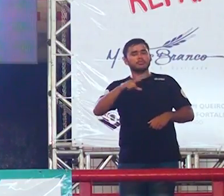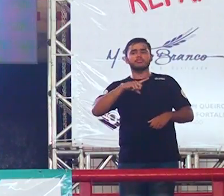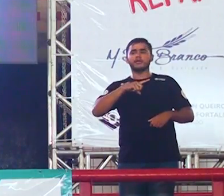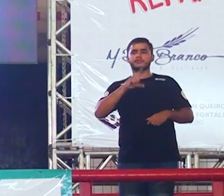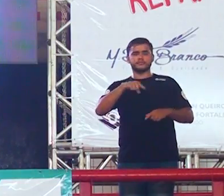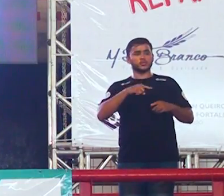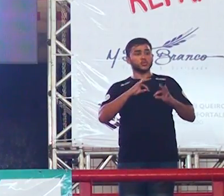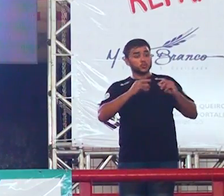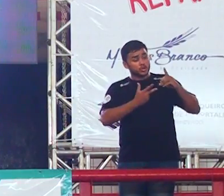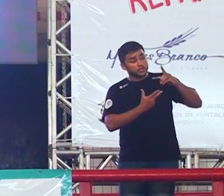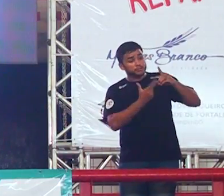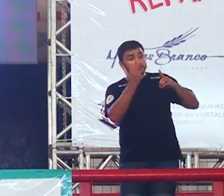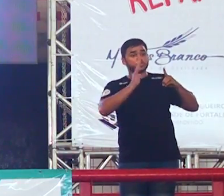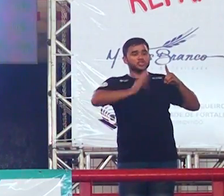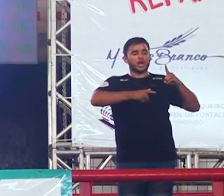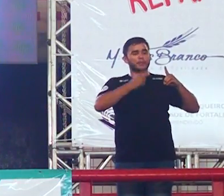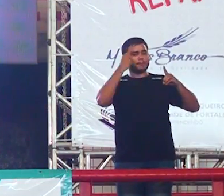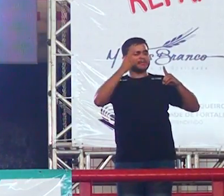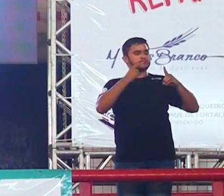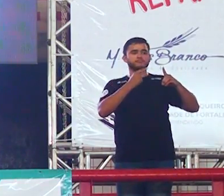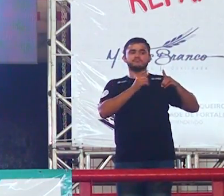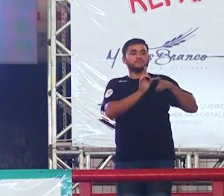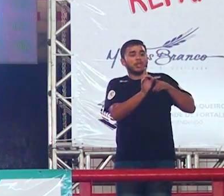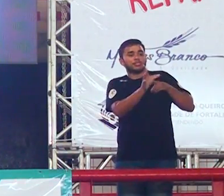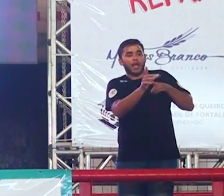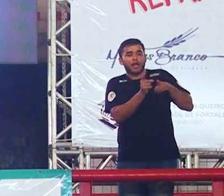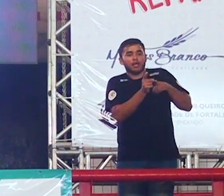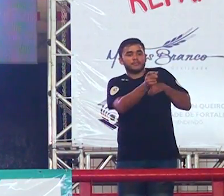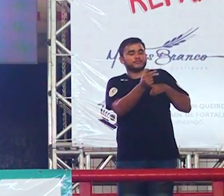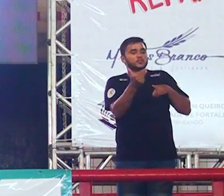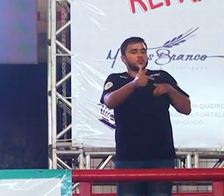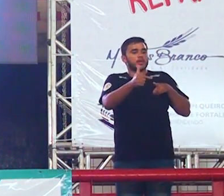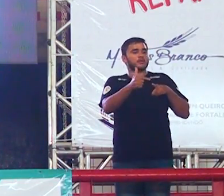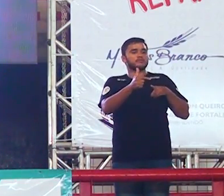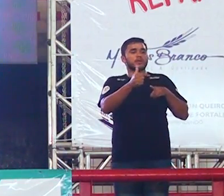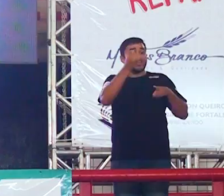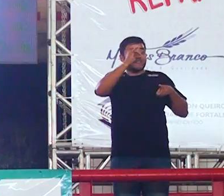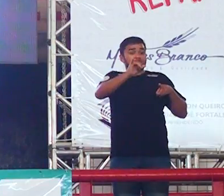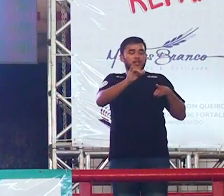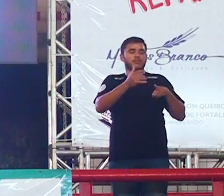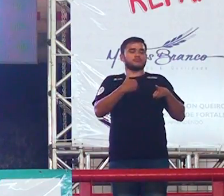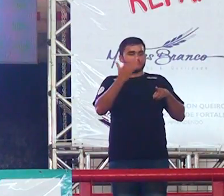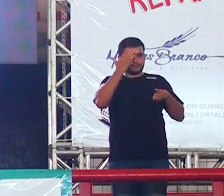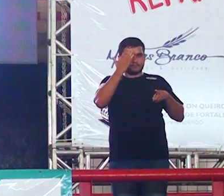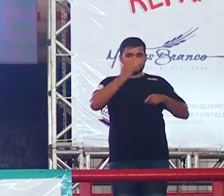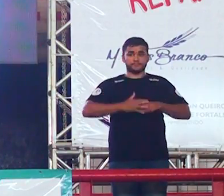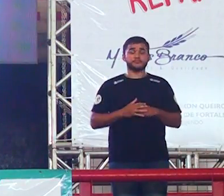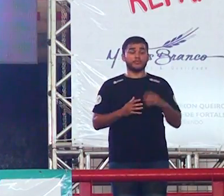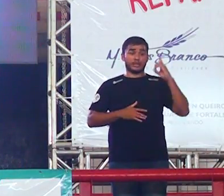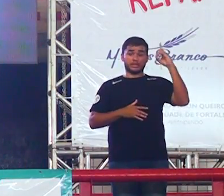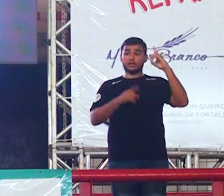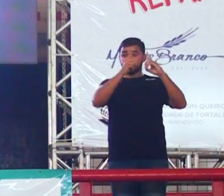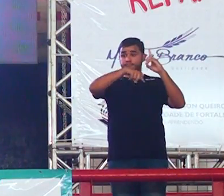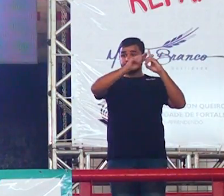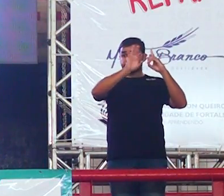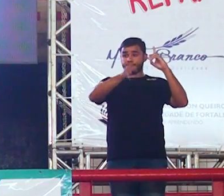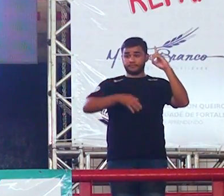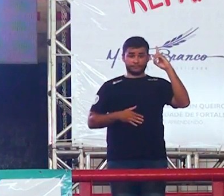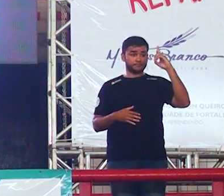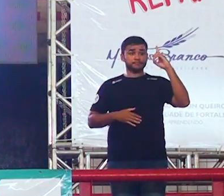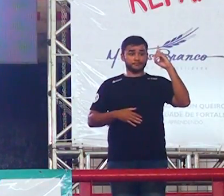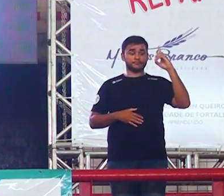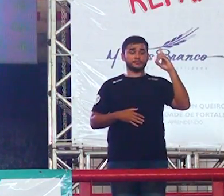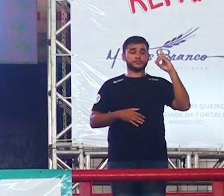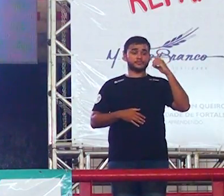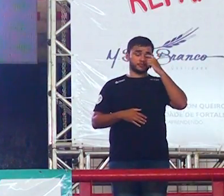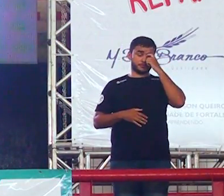a maturação de novos espermatozoides. É por isso que o correto é o item, né, o item D, certo? Porque esse item C que